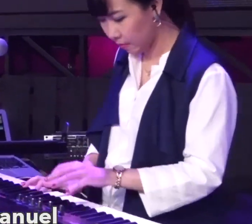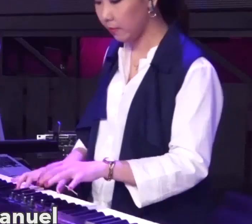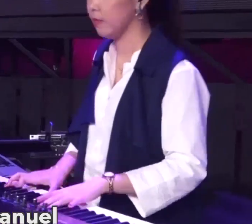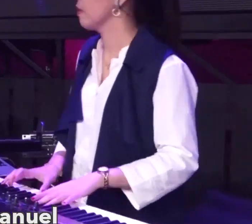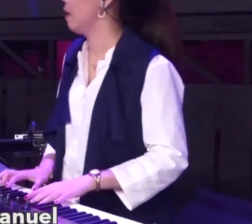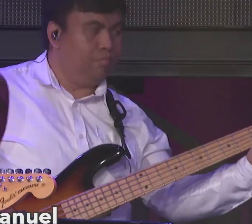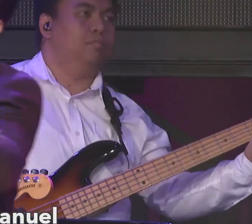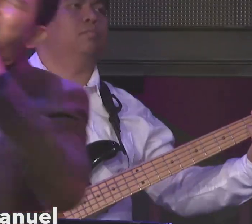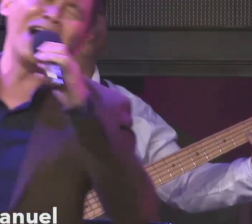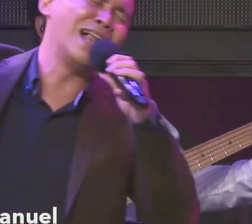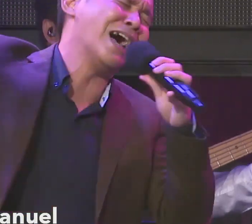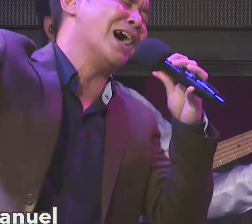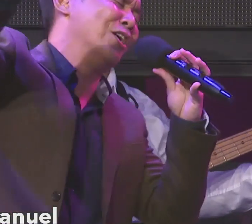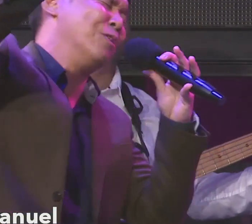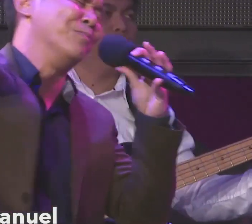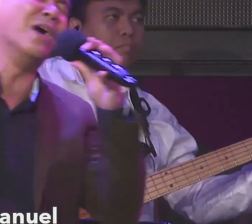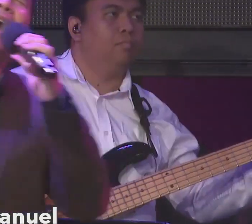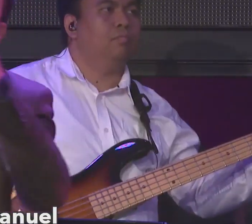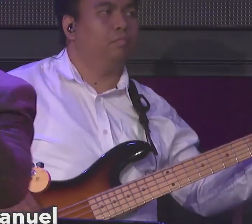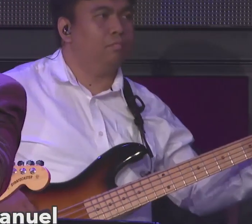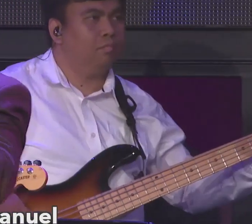Tuhan, Engkau Allah